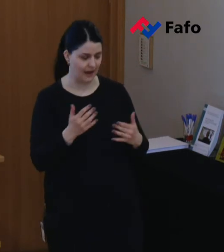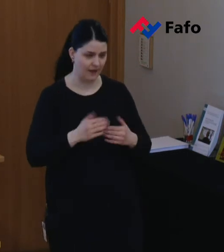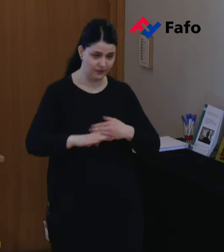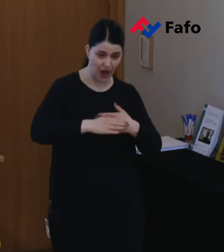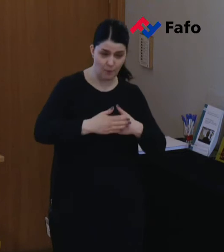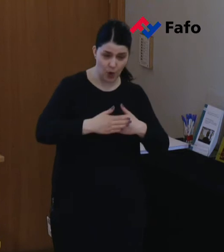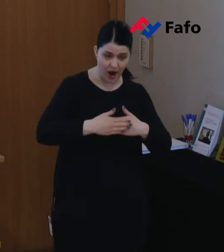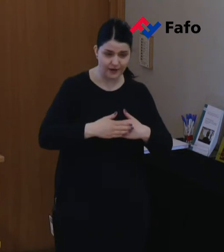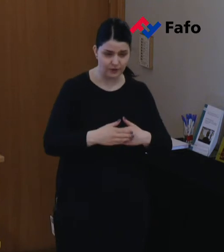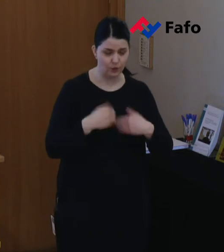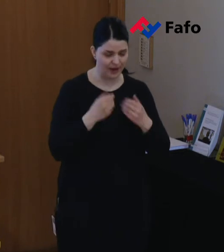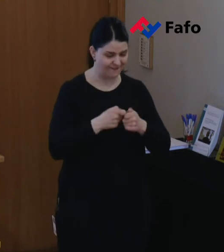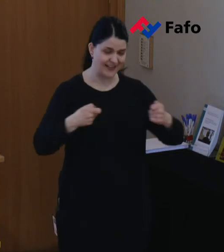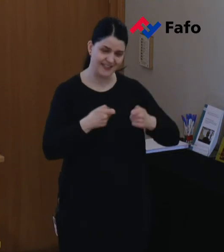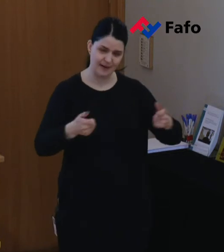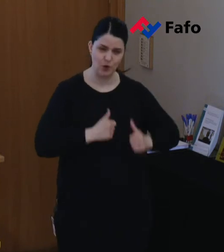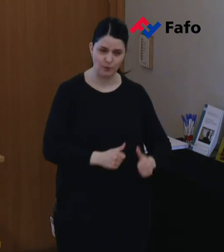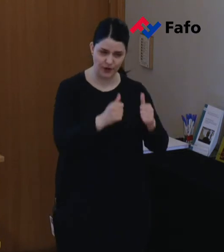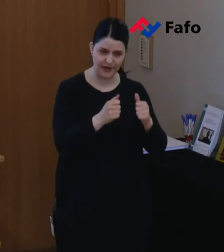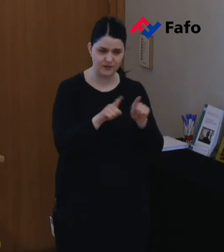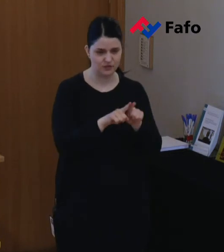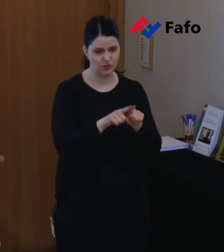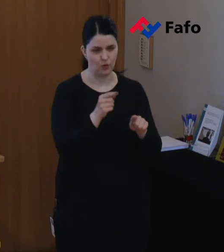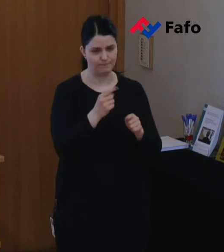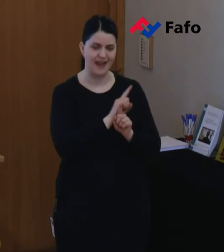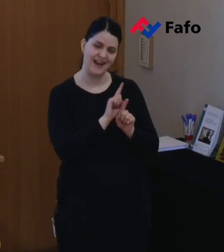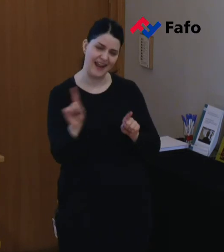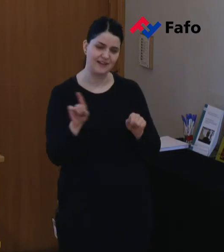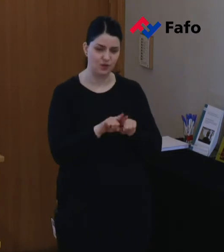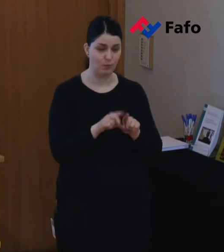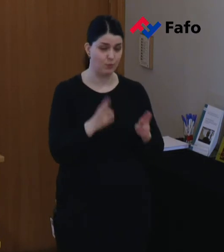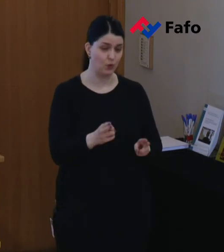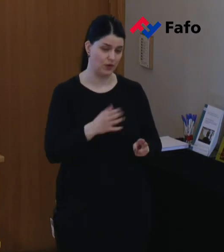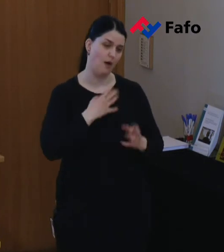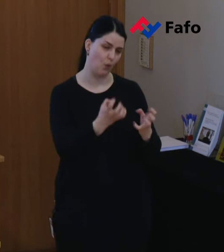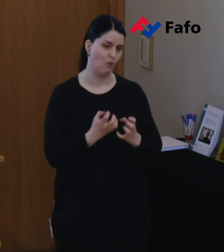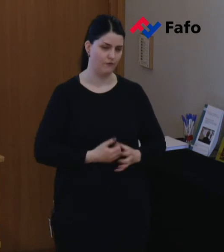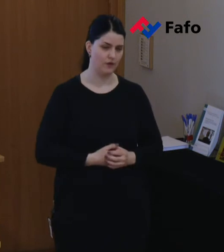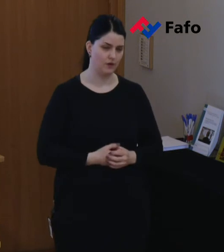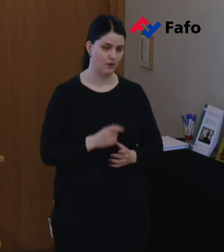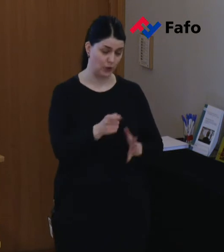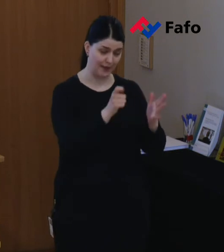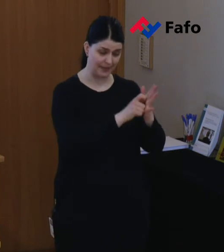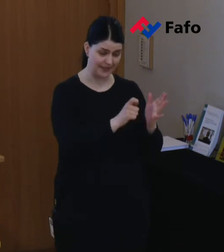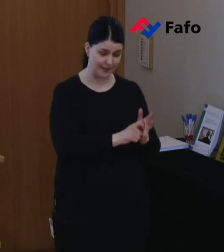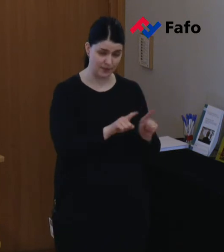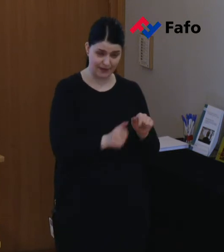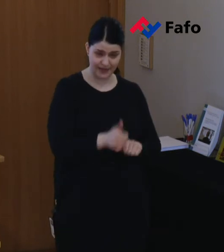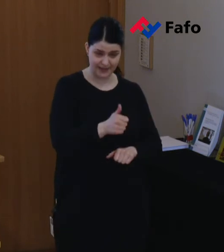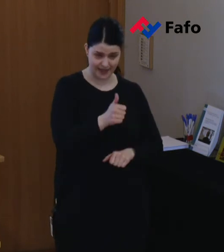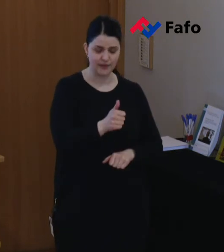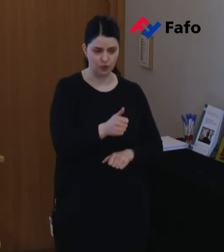ambulerende oppfølging og så lenge som brukeren har behov for det. Og en veldig viktig prinsipp i dette her vektlegging av